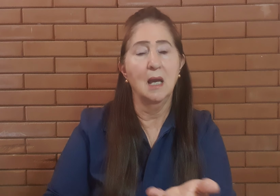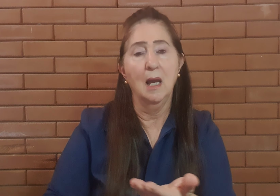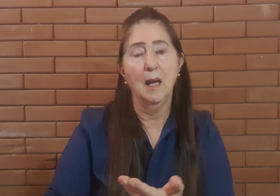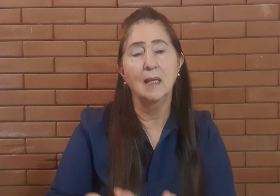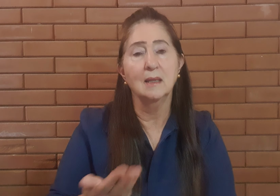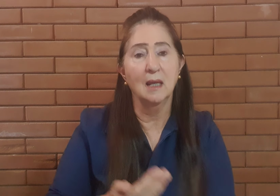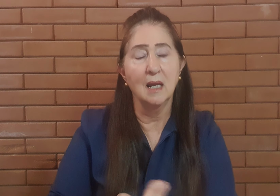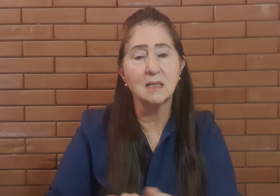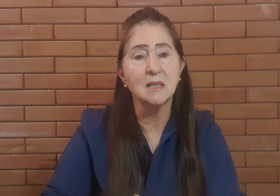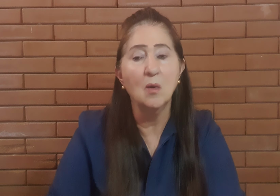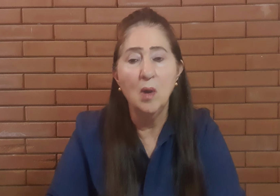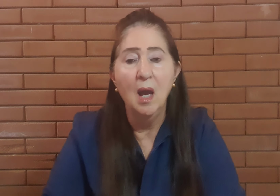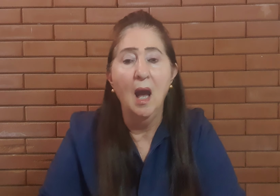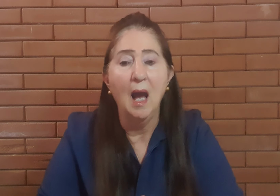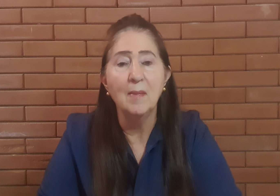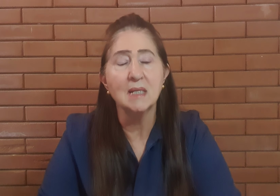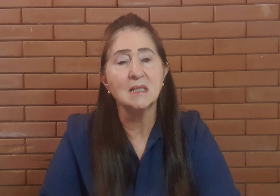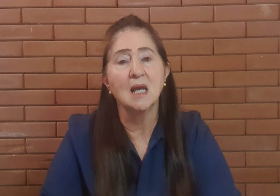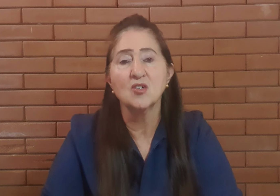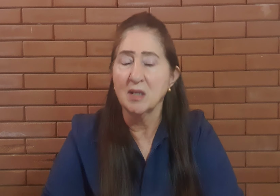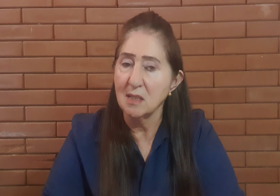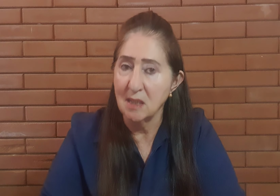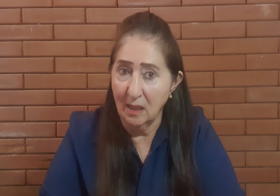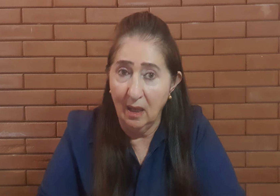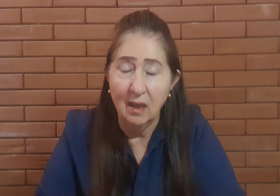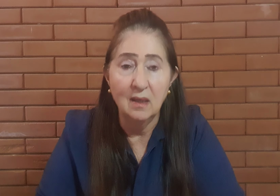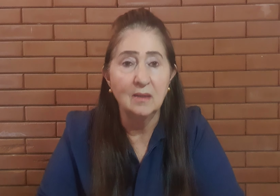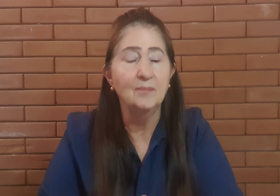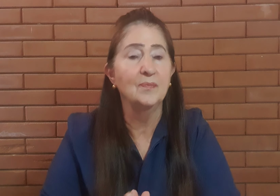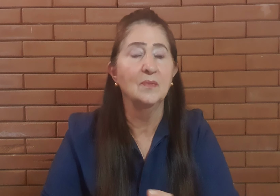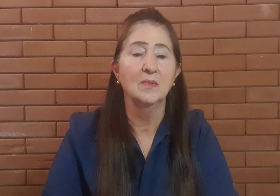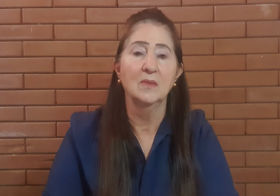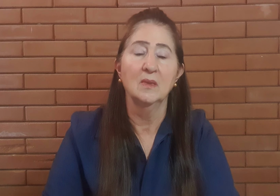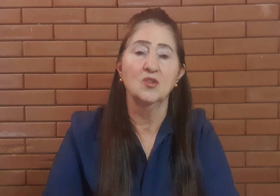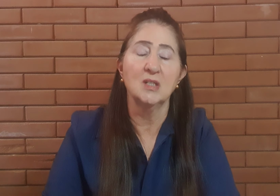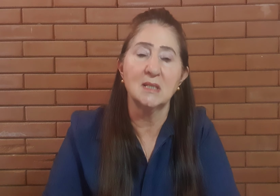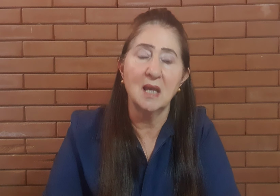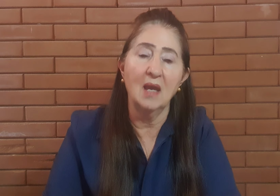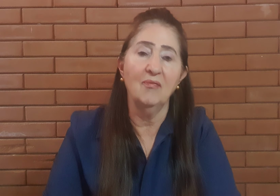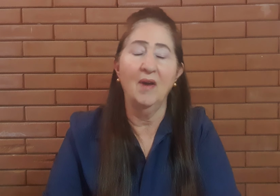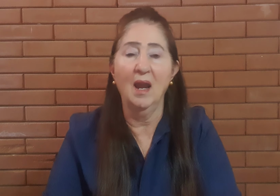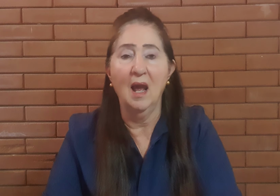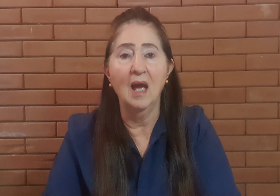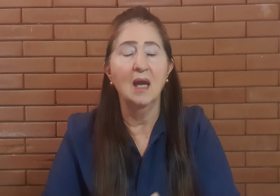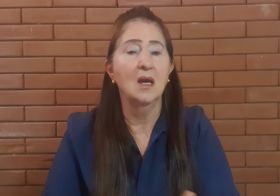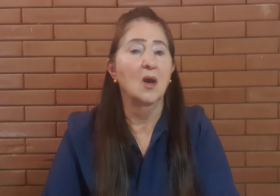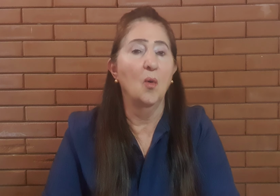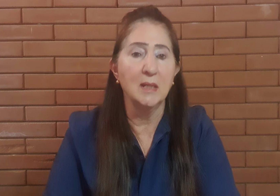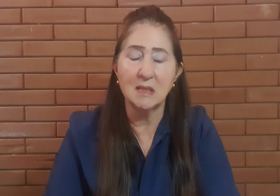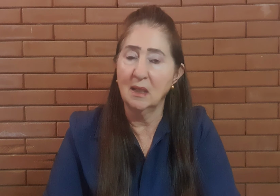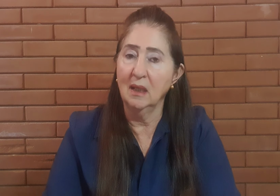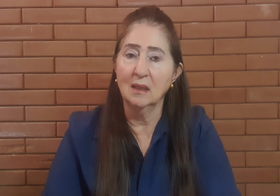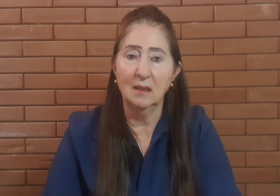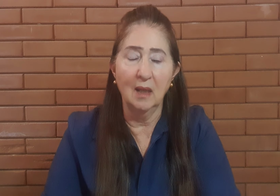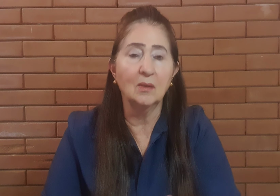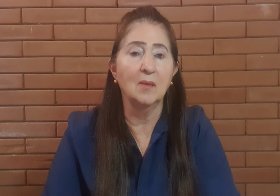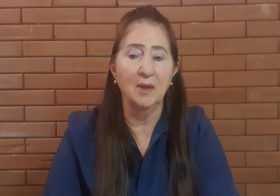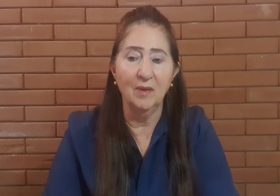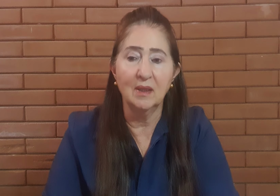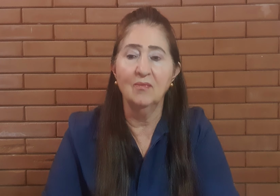nessa interação, a mensagem que se quer dizer, falar ou escrita, né, que também vai ter